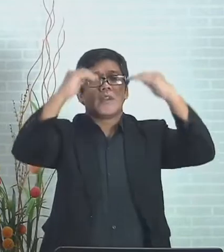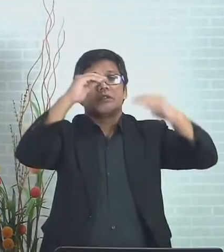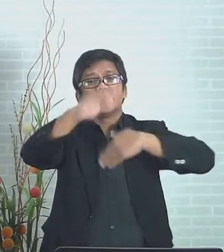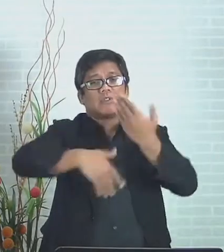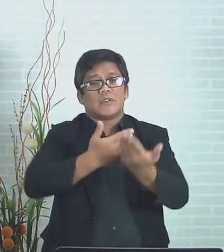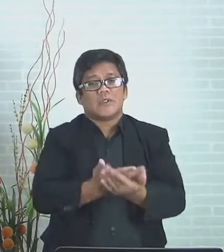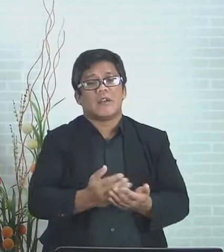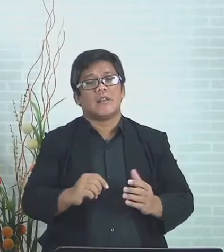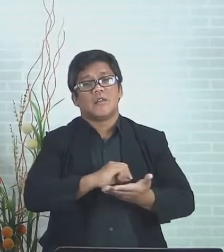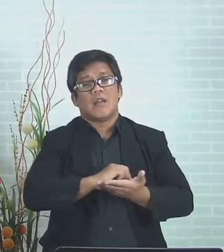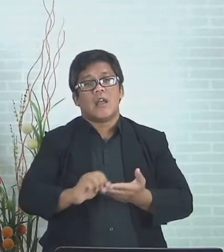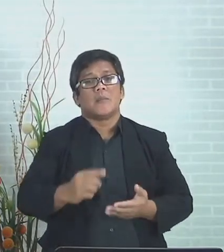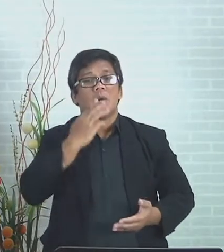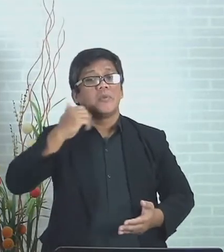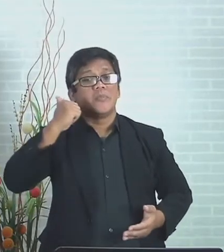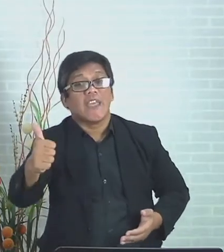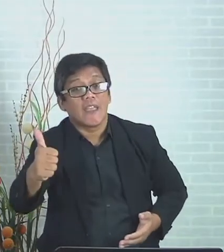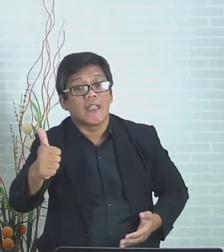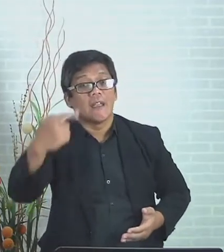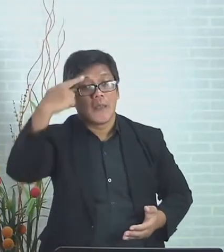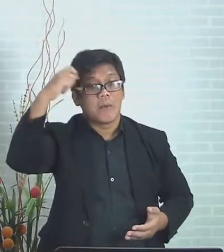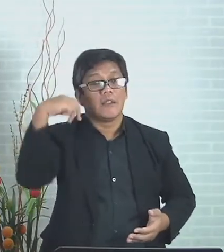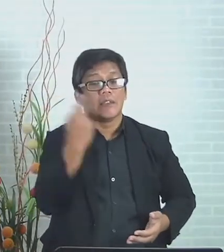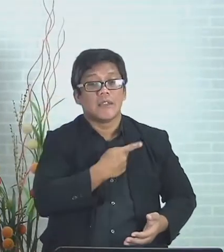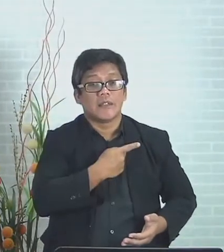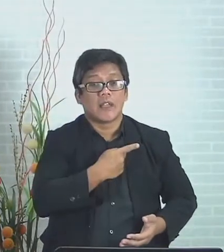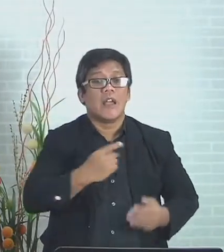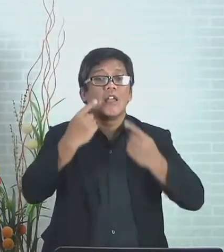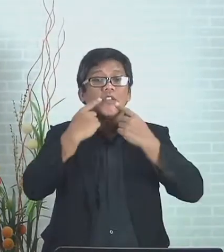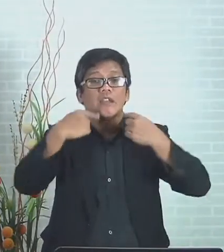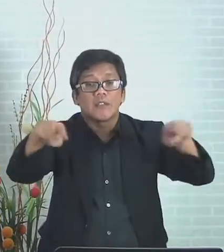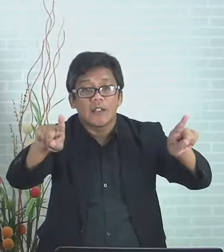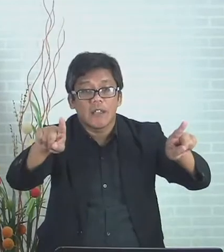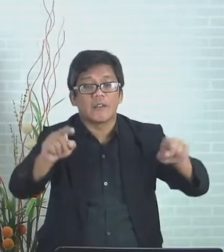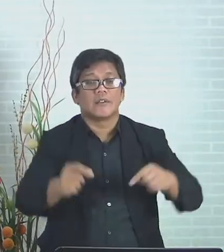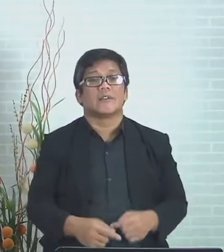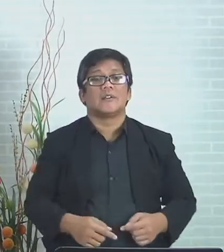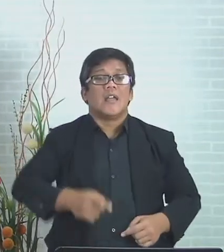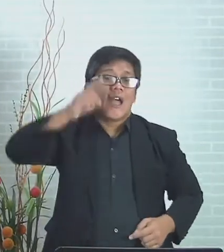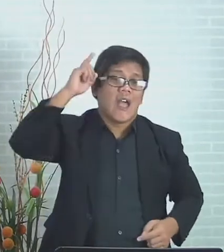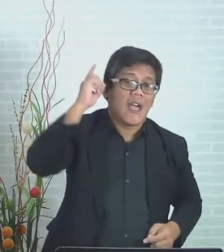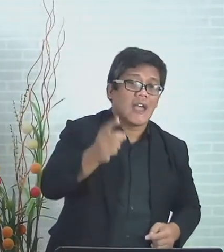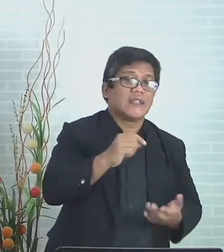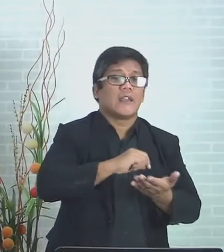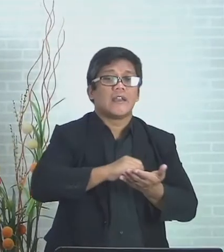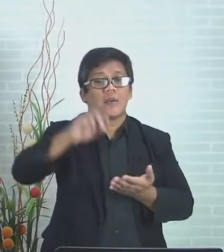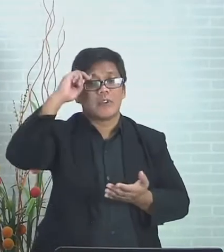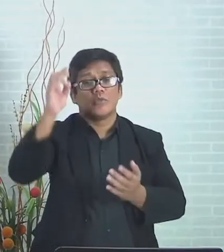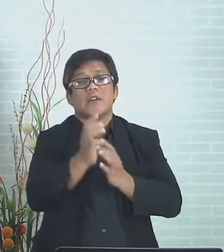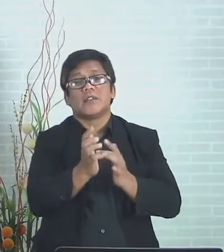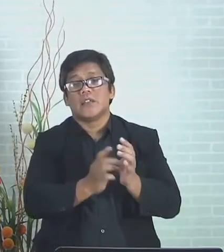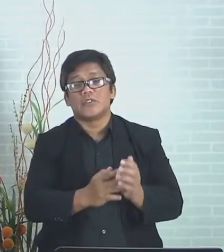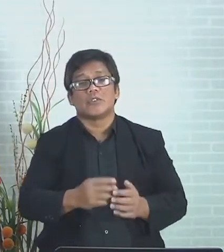nama perlu bagi kita adalah deklarasikan bahwa hanya nama Tuhan Yesus